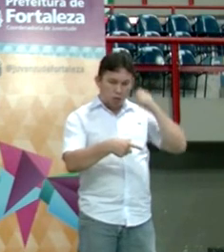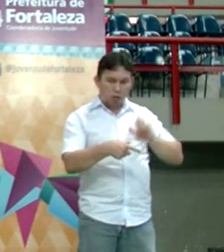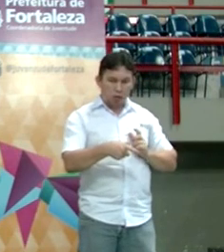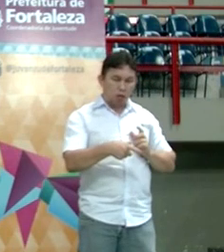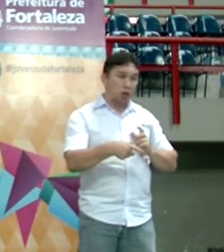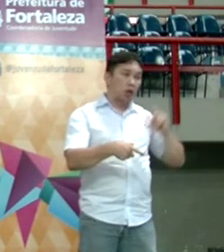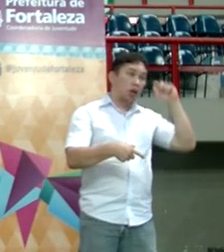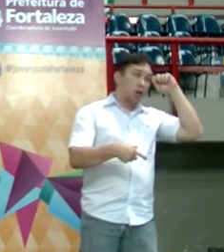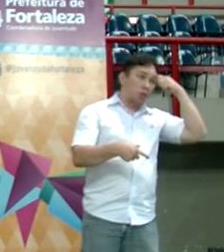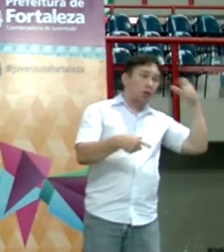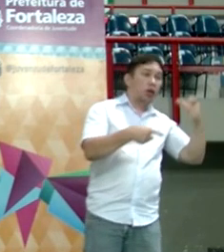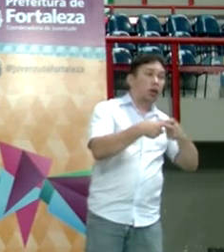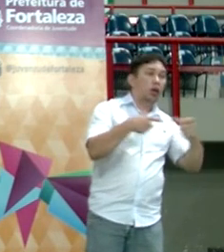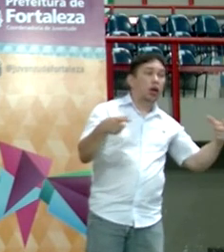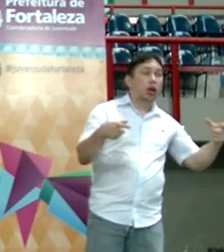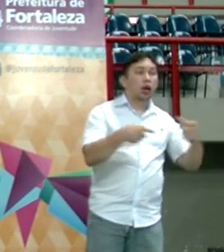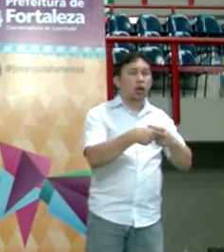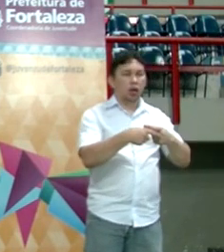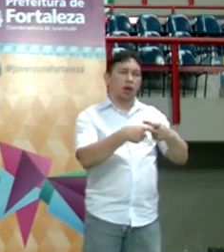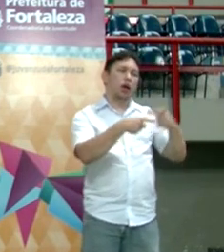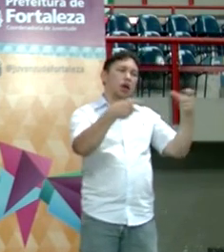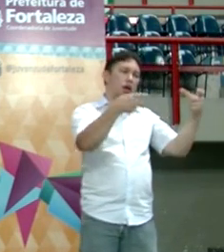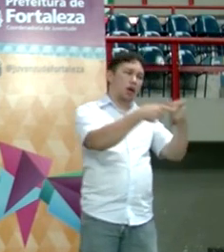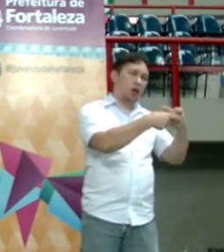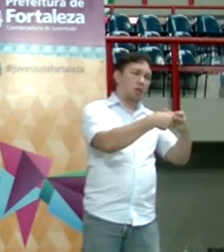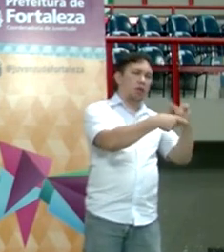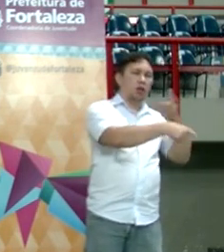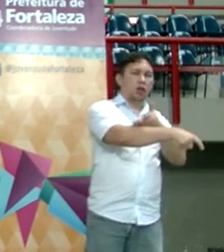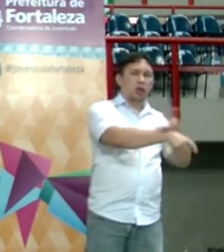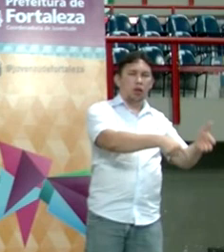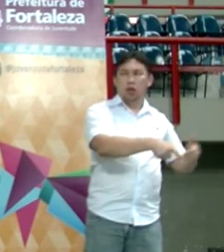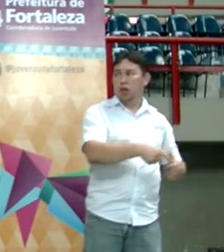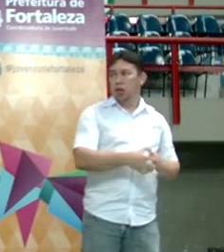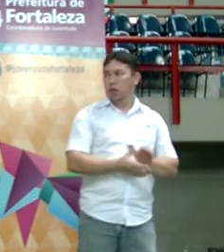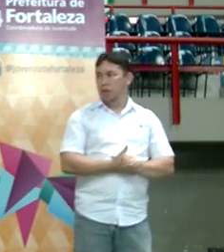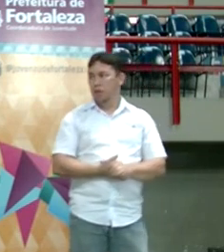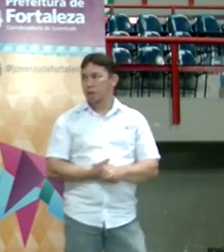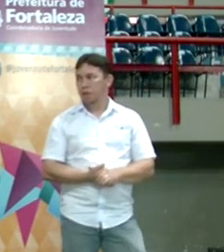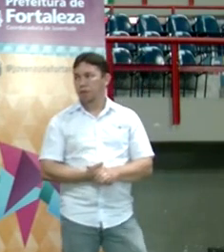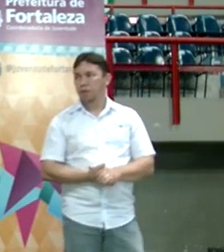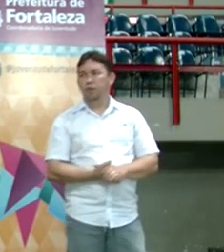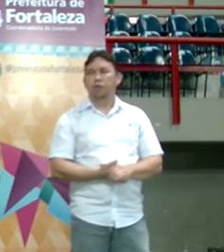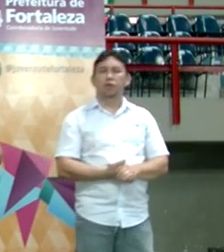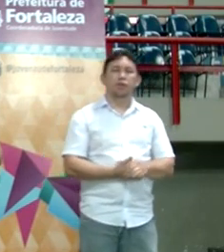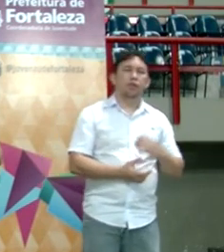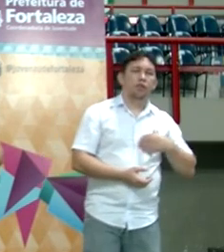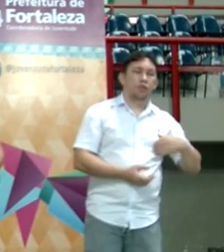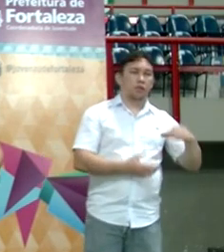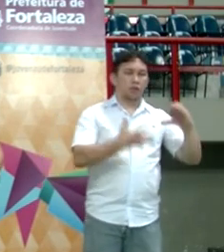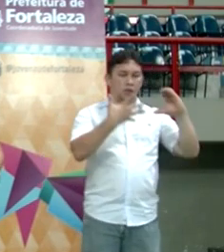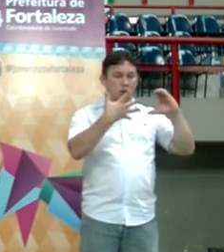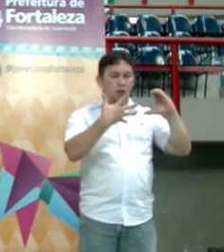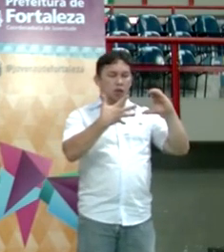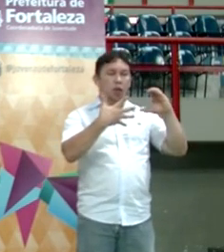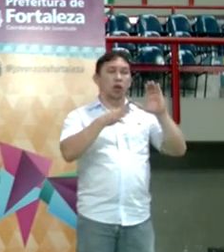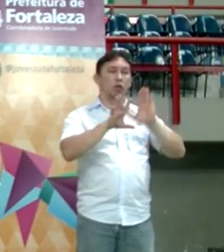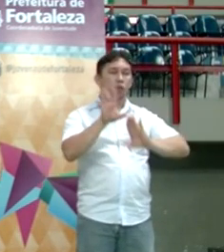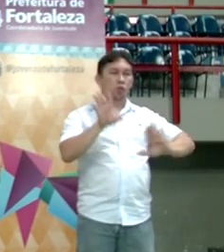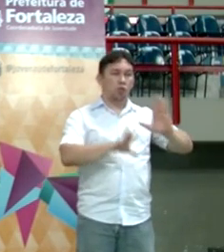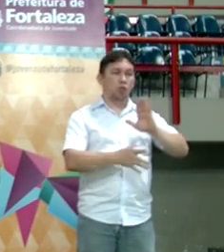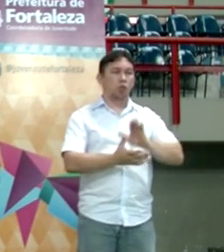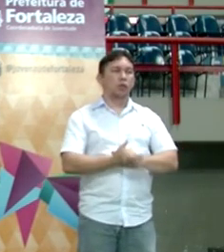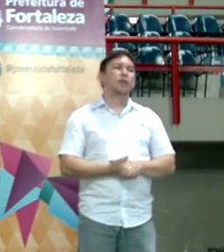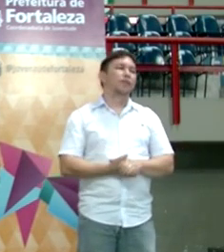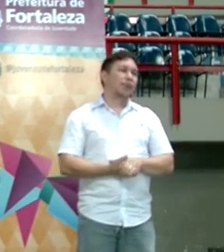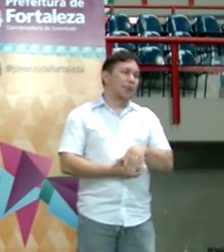minoria é branca ou é negra? A minoria é branca. Sai daí, item B. C. Olha, cuidado, que tem um aluno que